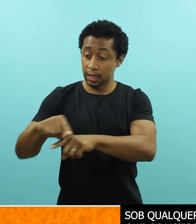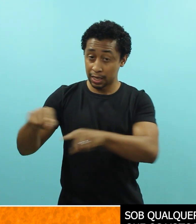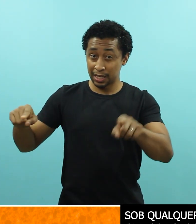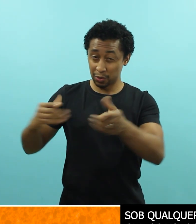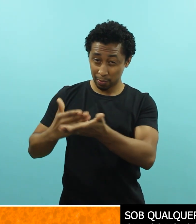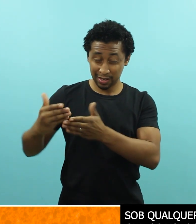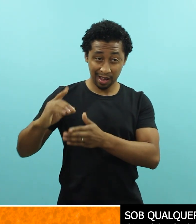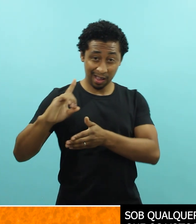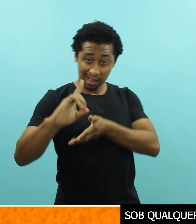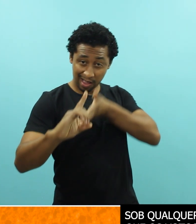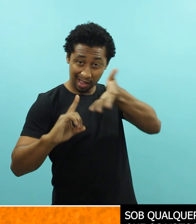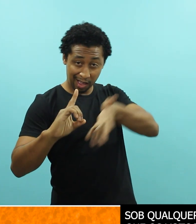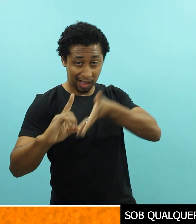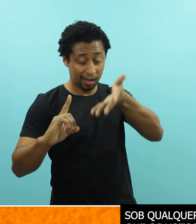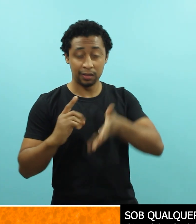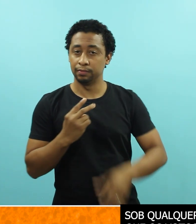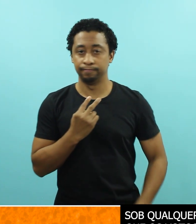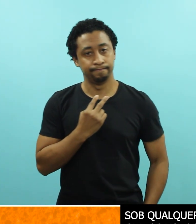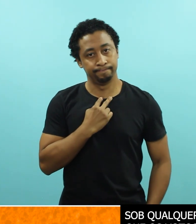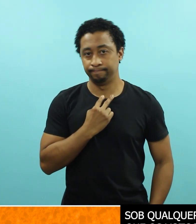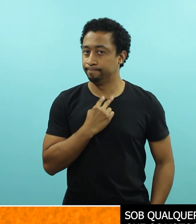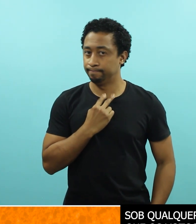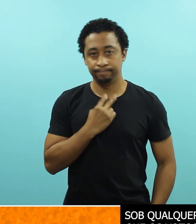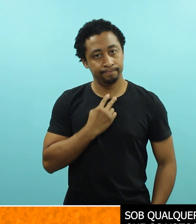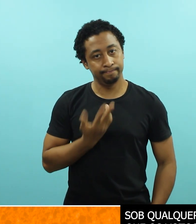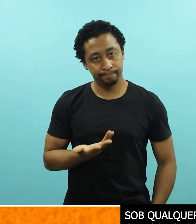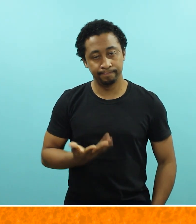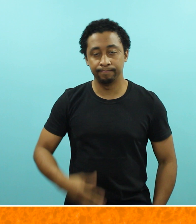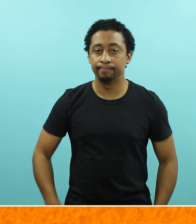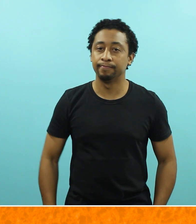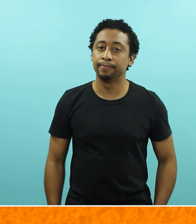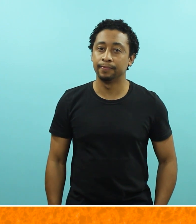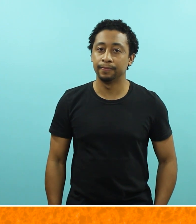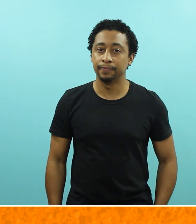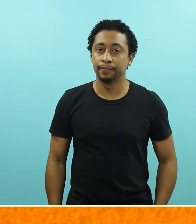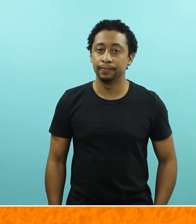votos sejam apurados.